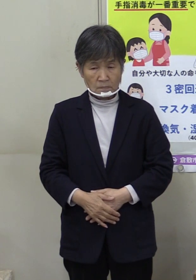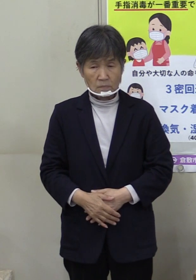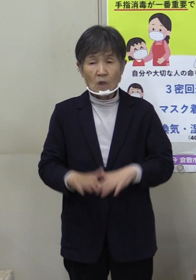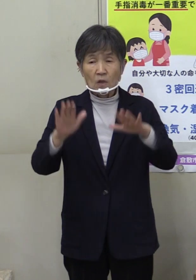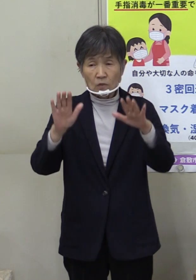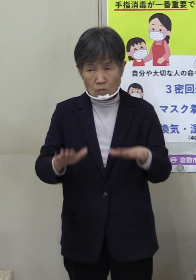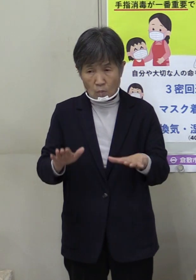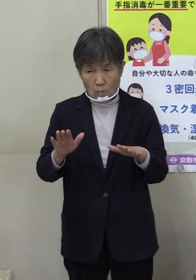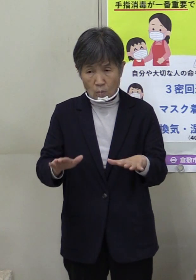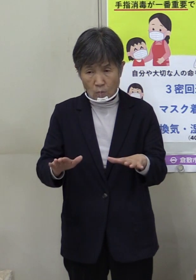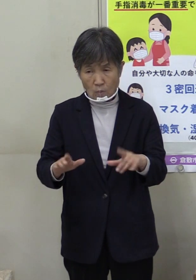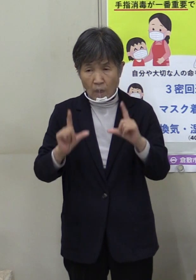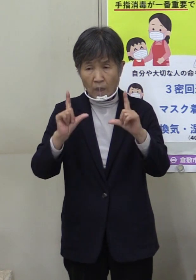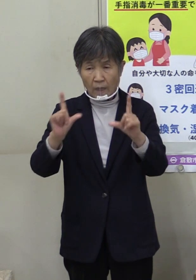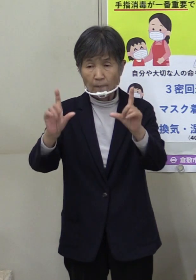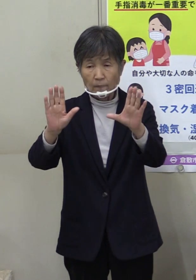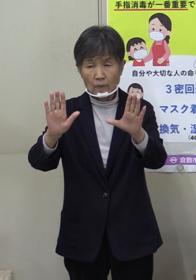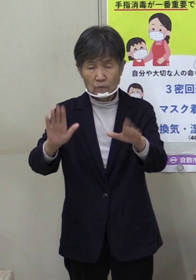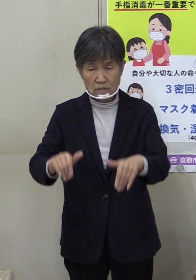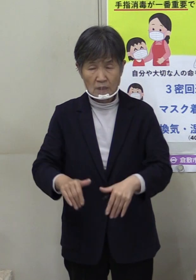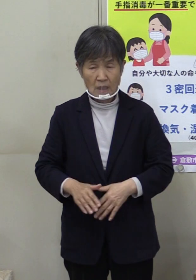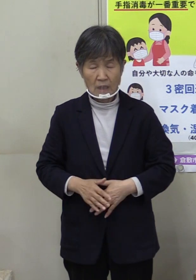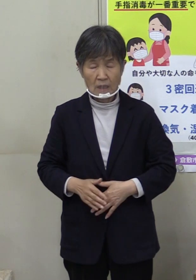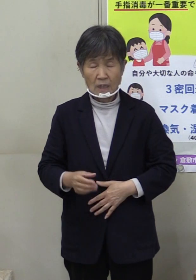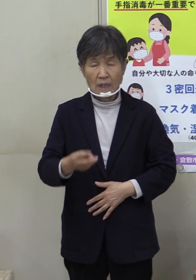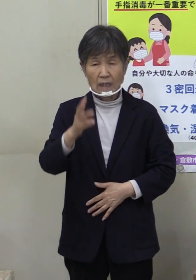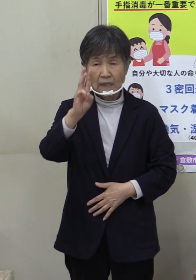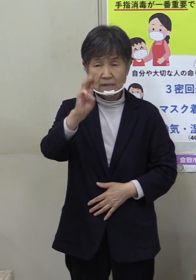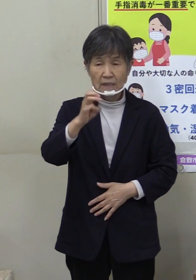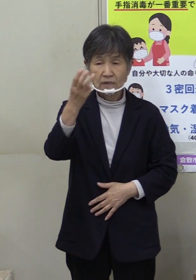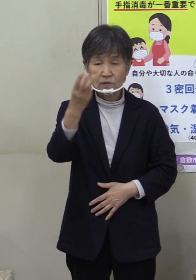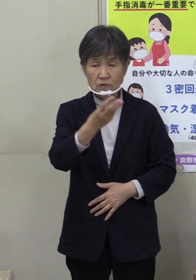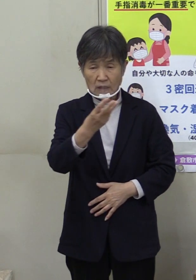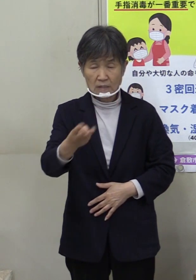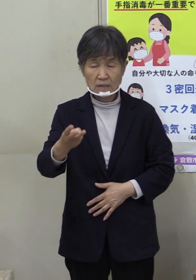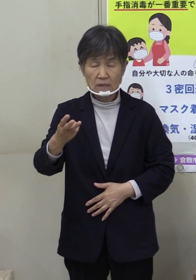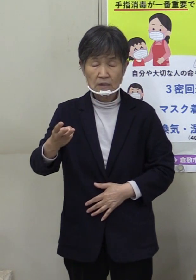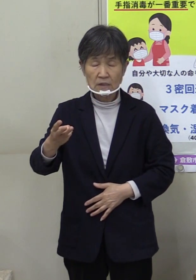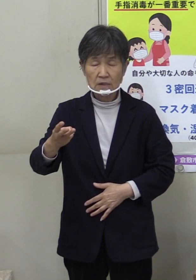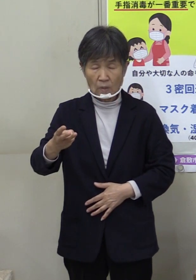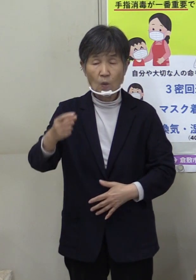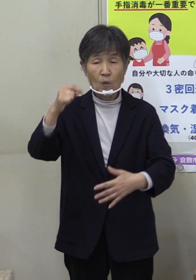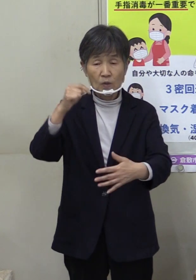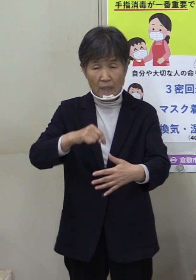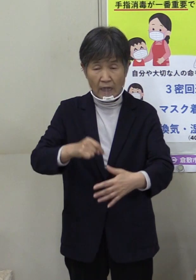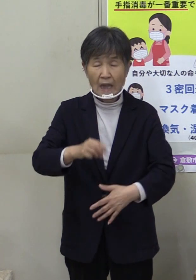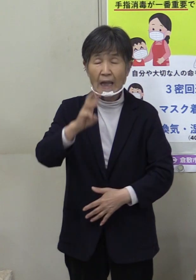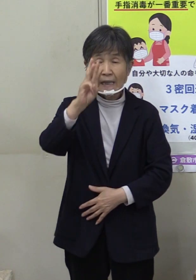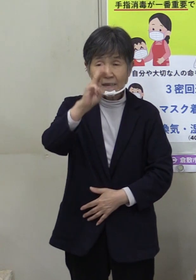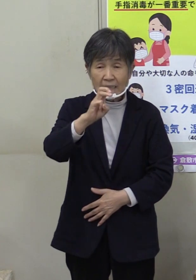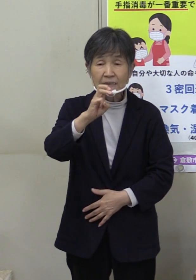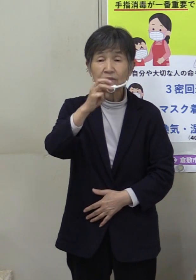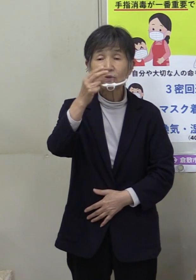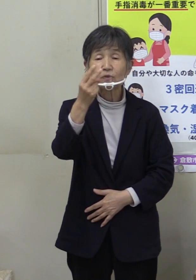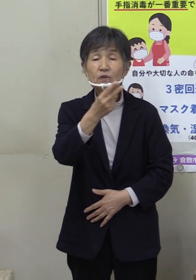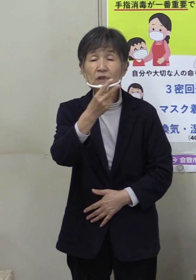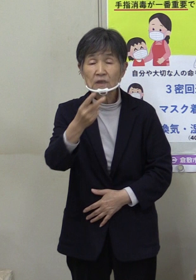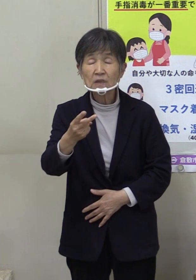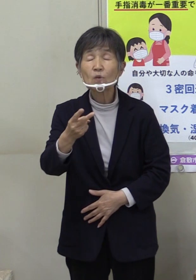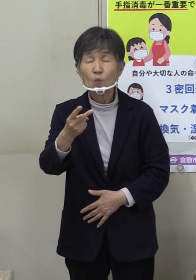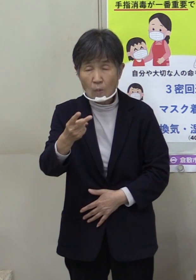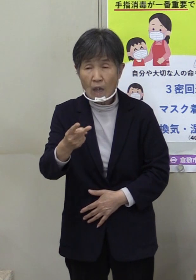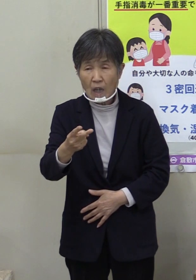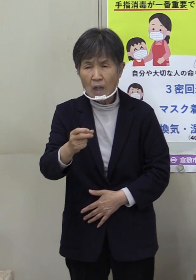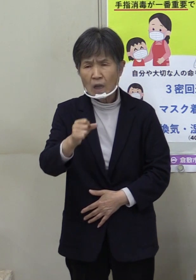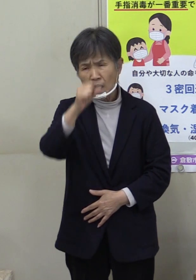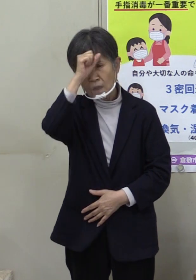本日公表いたしました33人のうち32人は